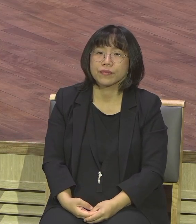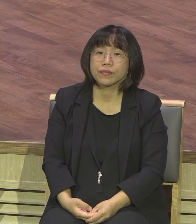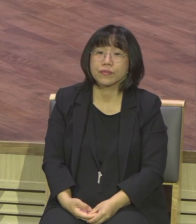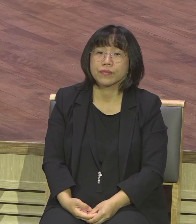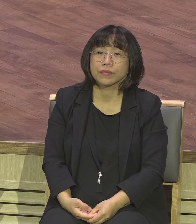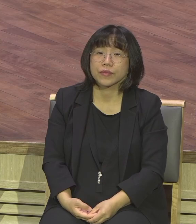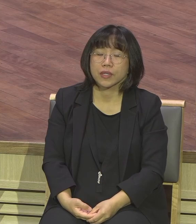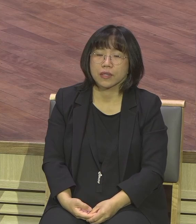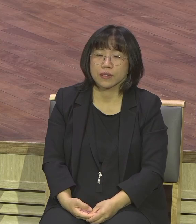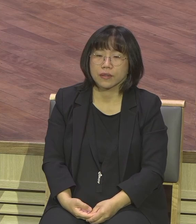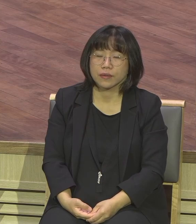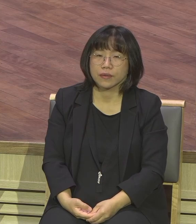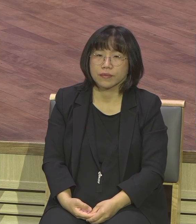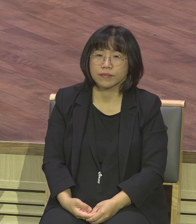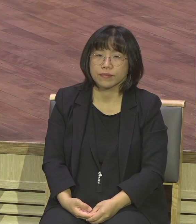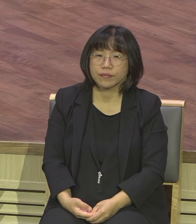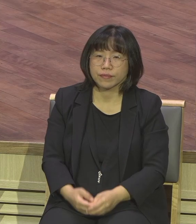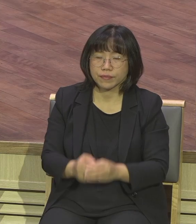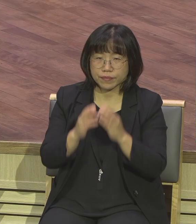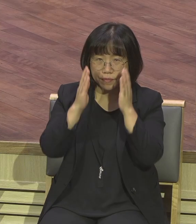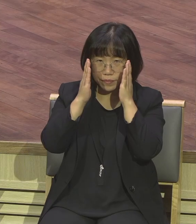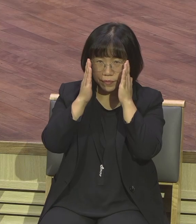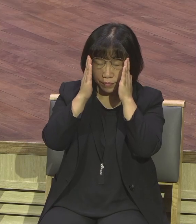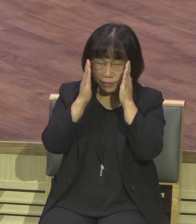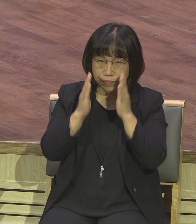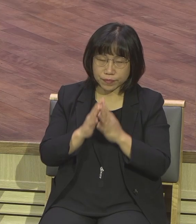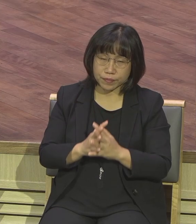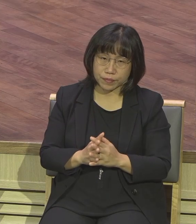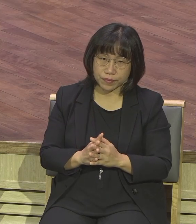근데 비교가 안 되는 게 로봇이